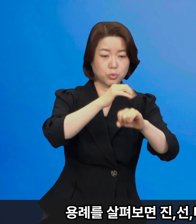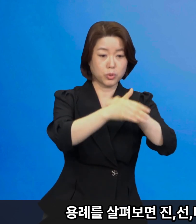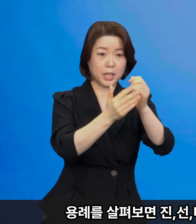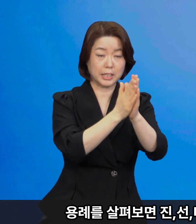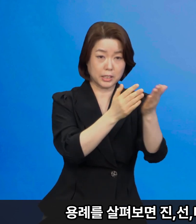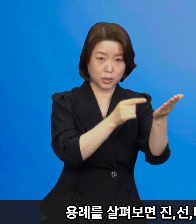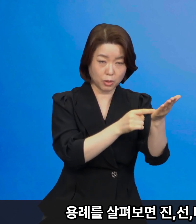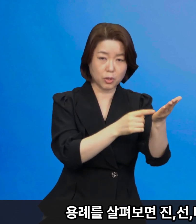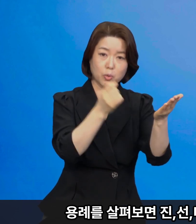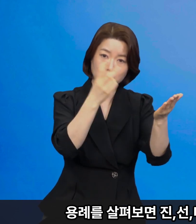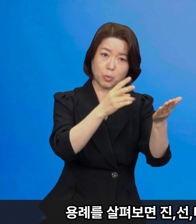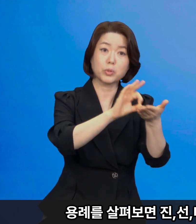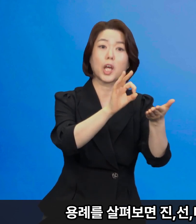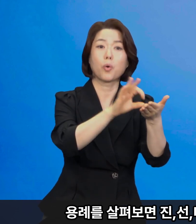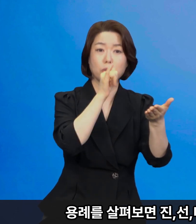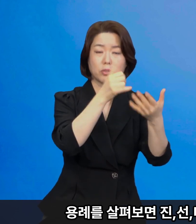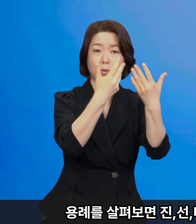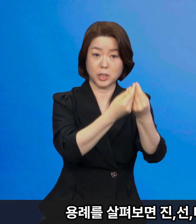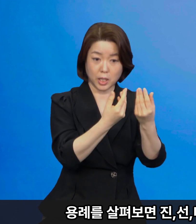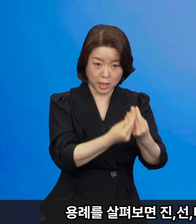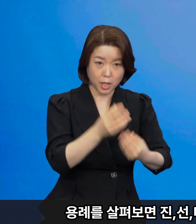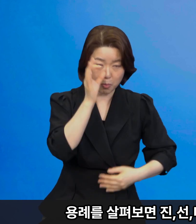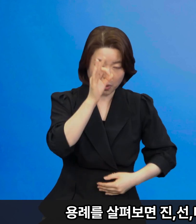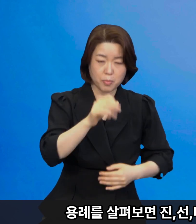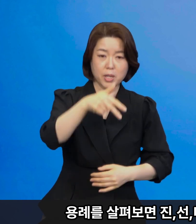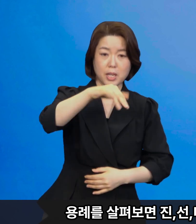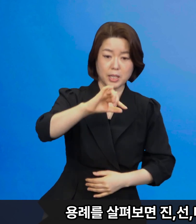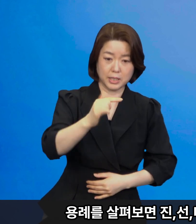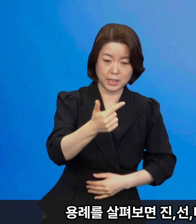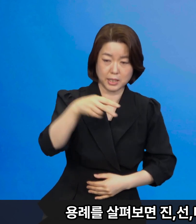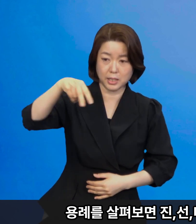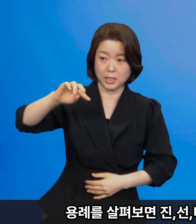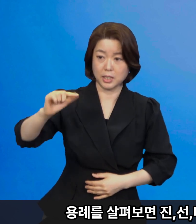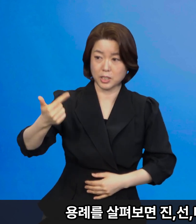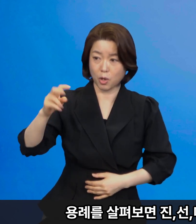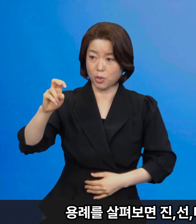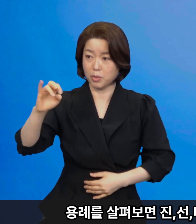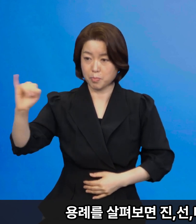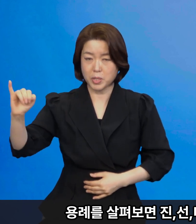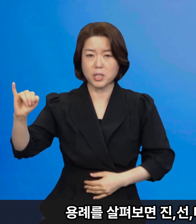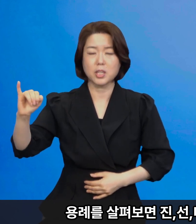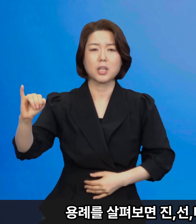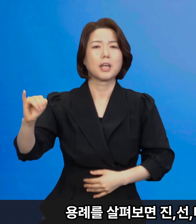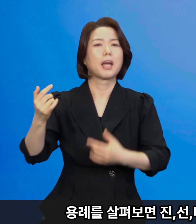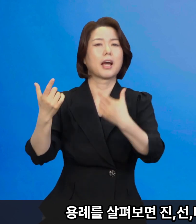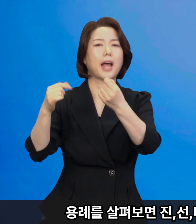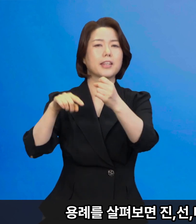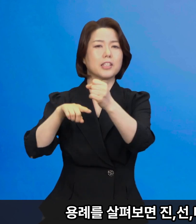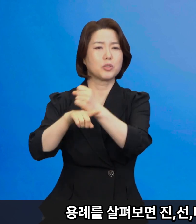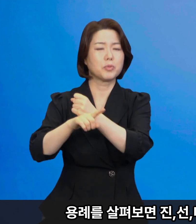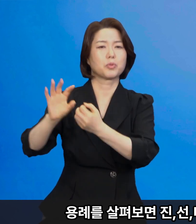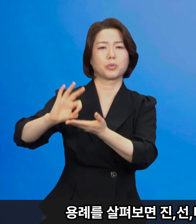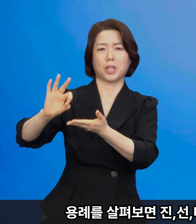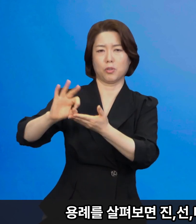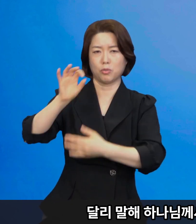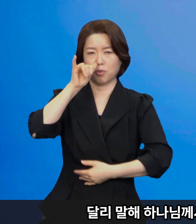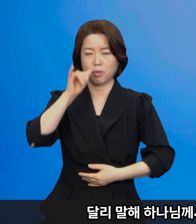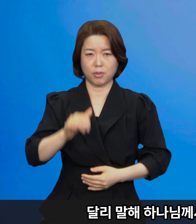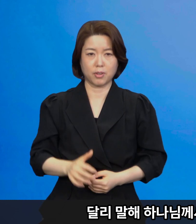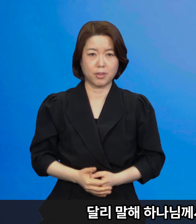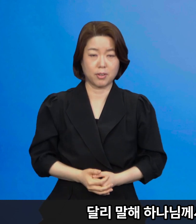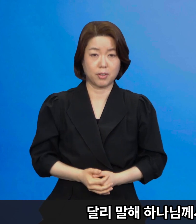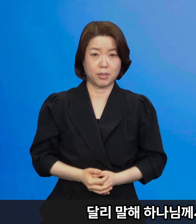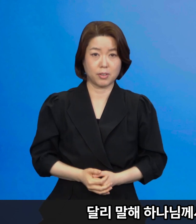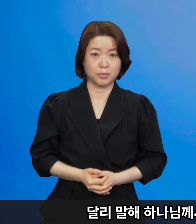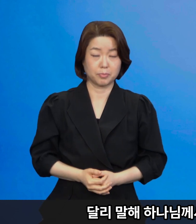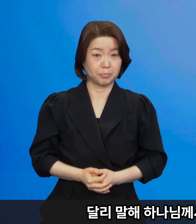용례를 살펴보면 진, 선, 미의 차원으로 사용되었습니다. 달리